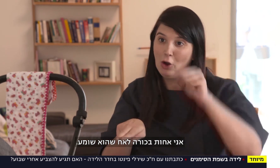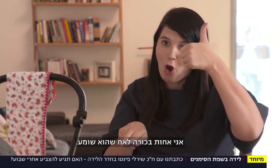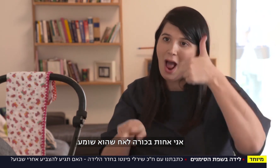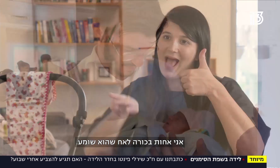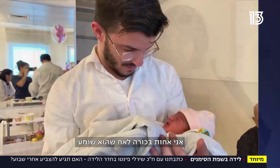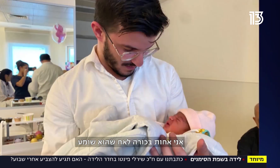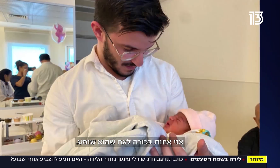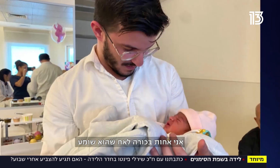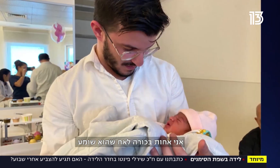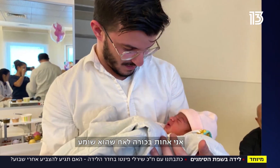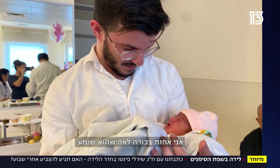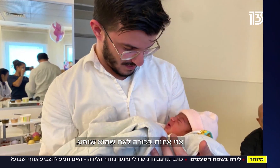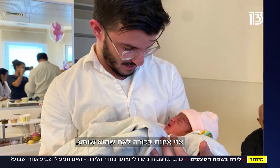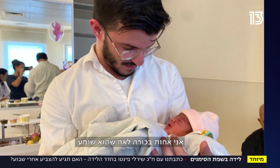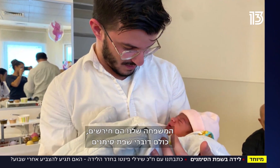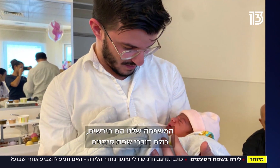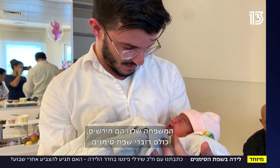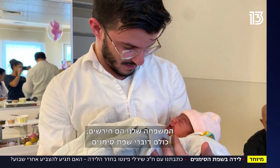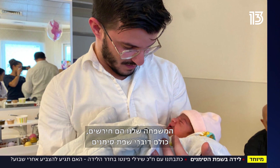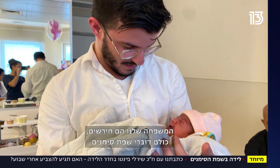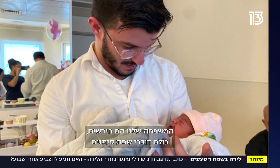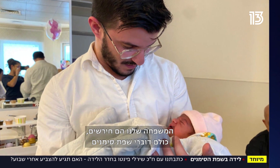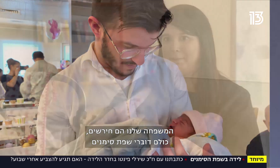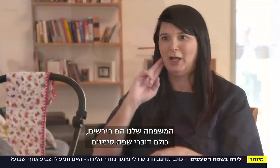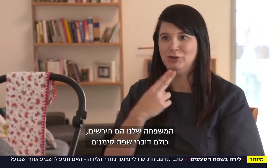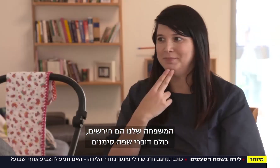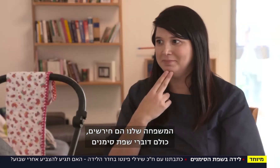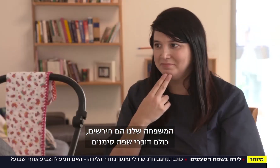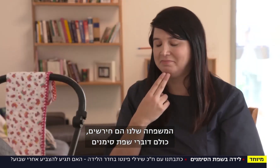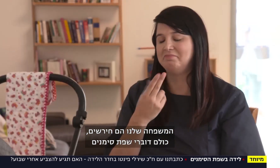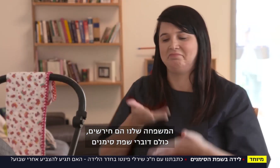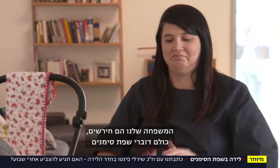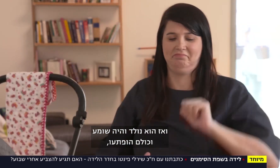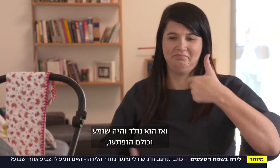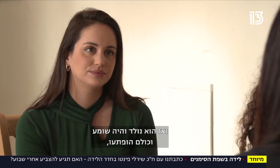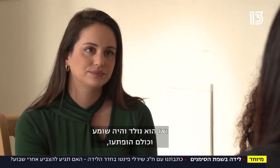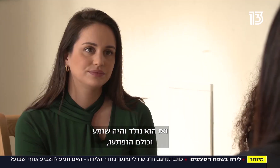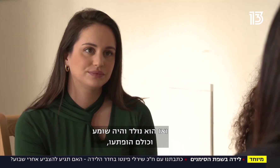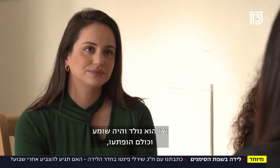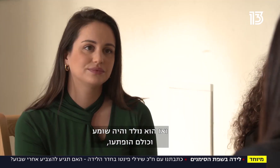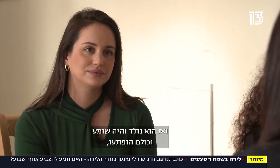בכורה לאח שהוא שומע. משפחה שלנו הורים חרשים, כולם דוברי שפת סימנים, ואז הוא נולד והיה שומע.